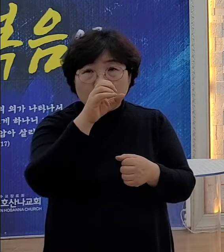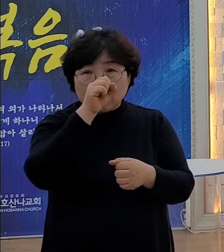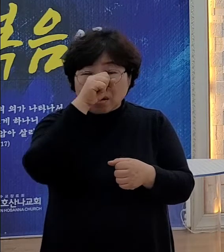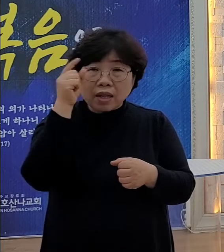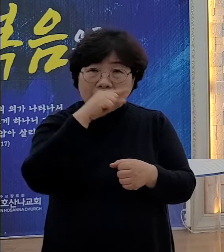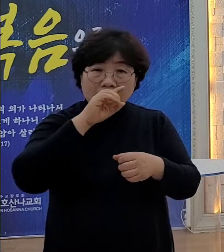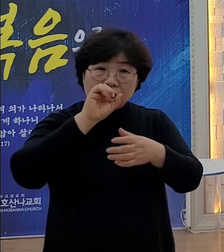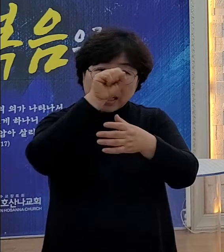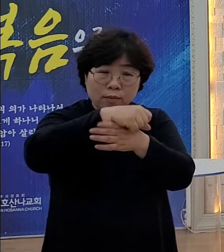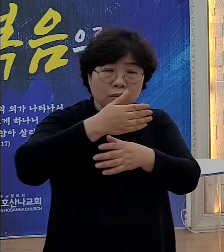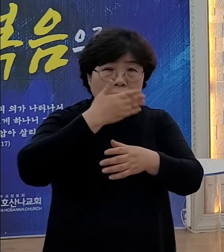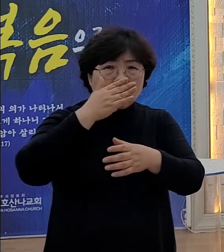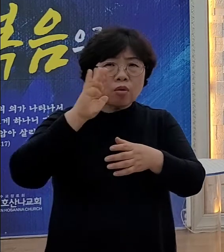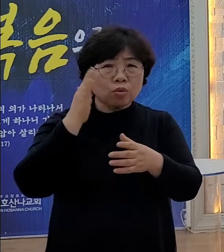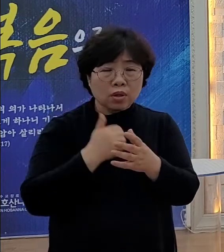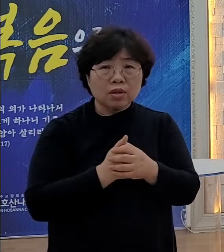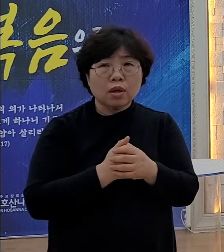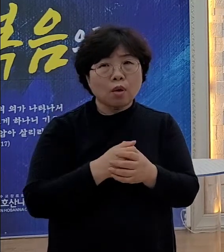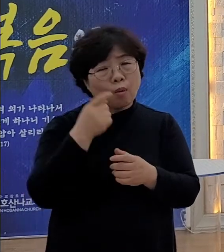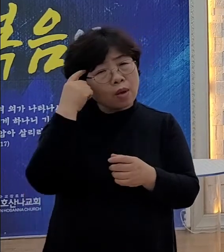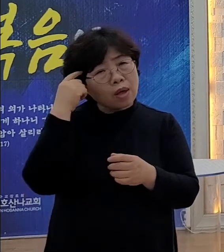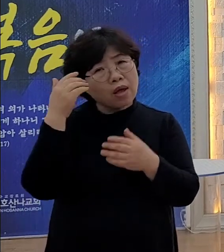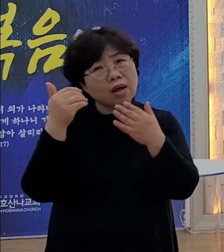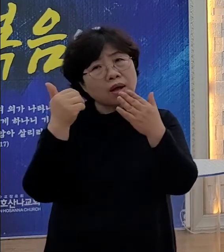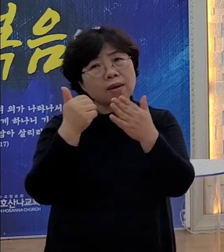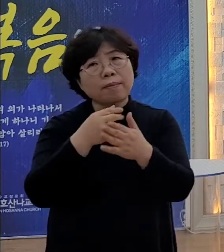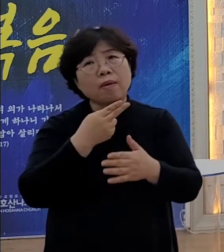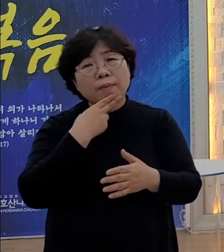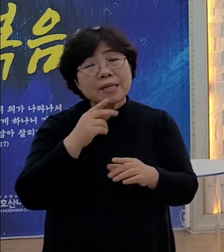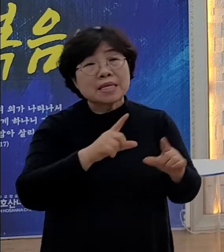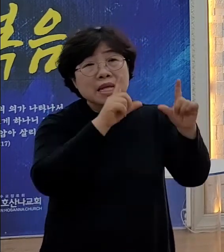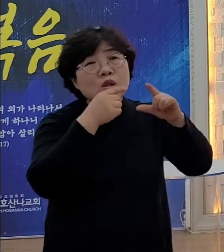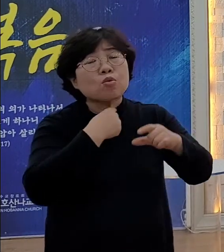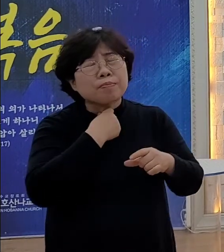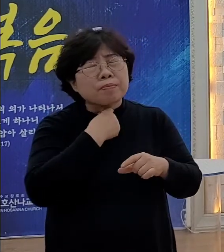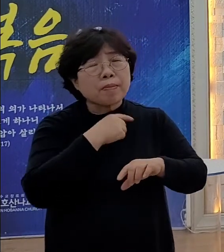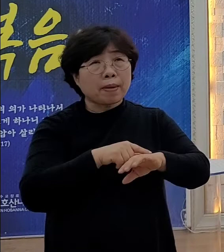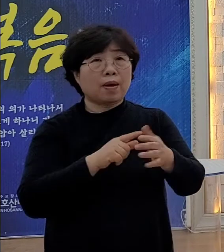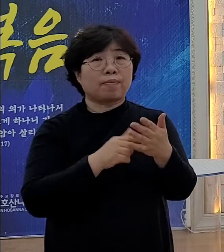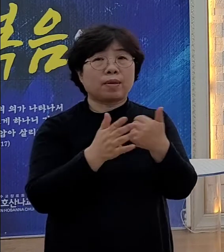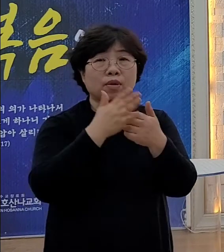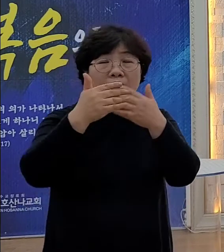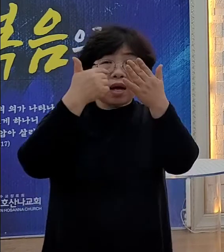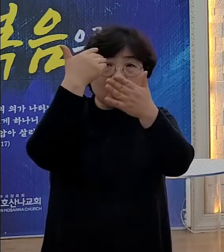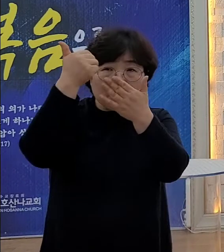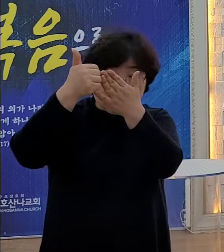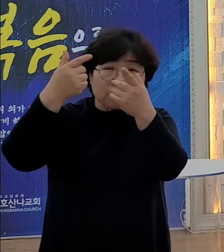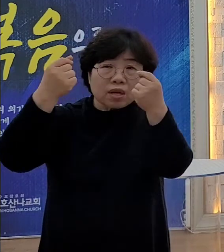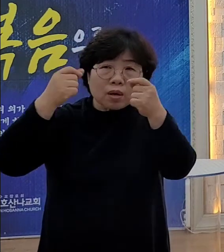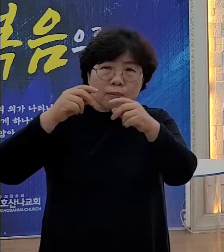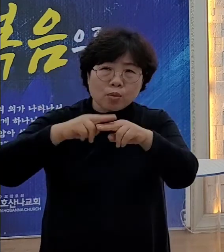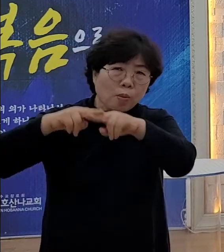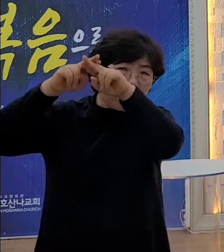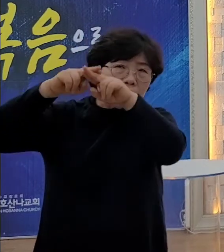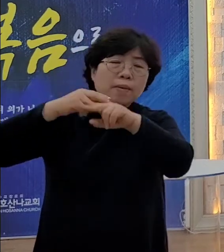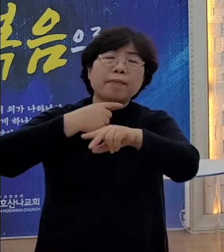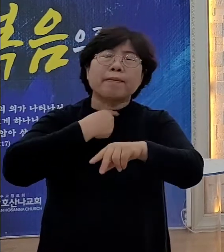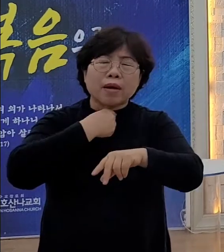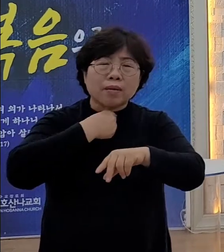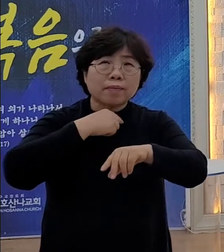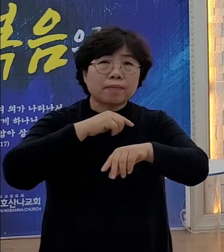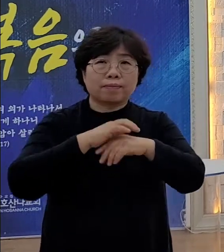말았다. 왜요? 하나님 없이 살고 싶은 마음, 하나님처럼 높아지고 싶은 마음, 내 마음대로 살고 싶은